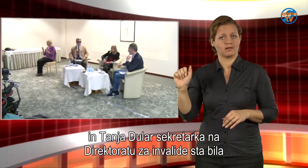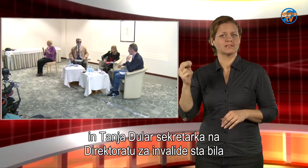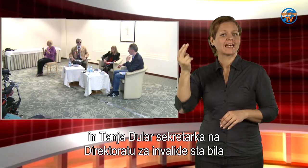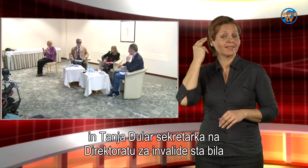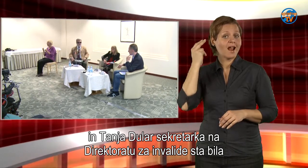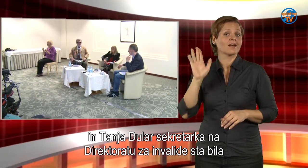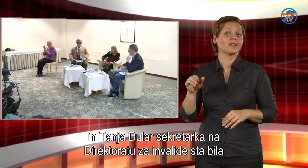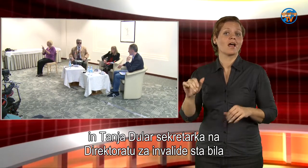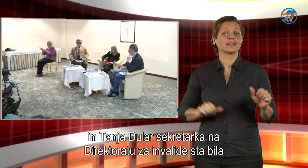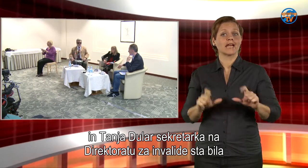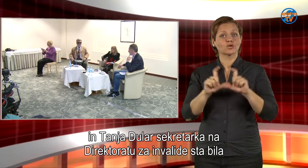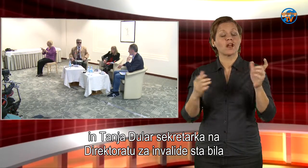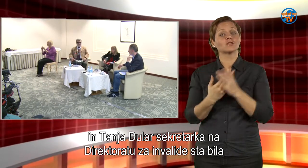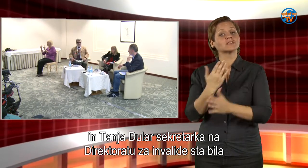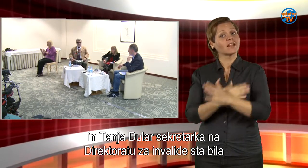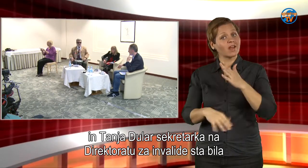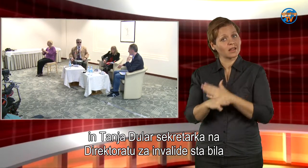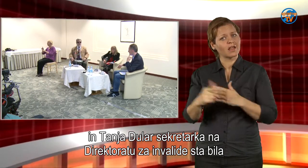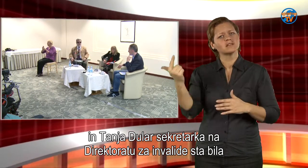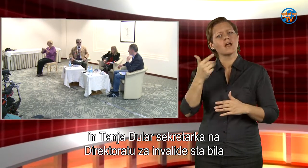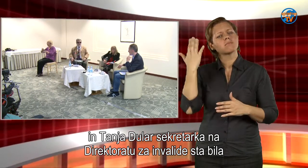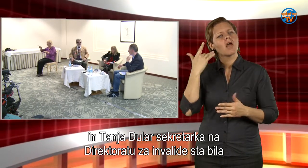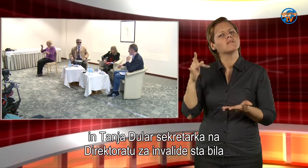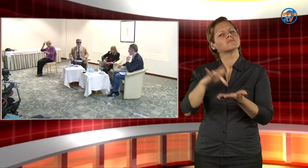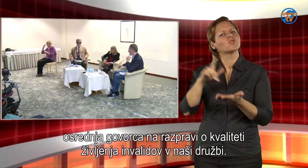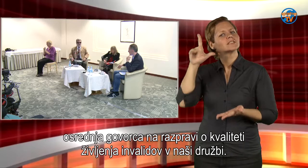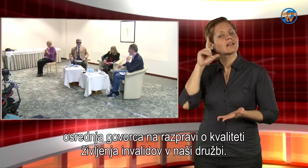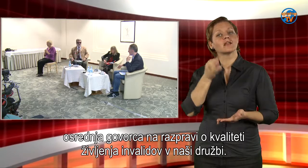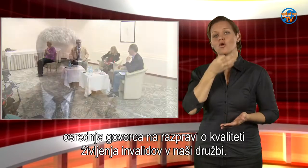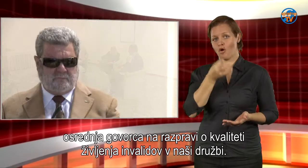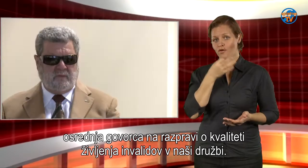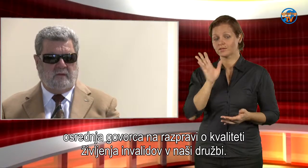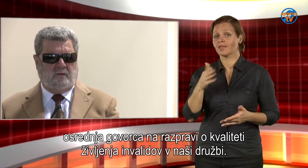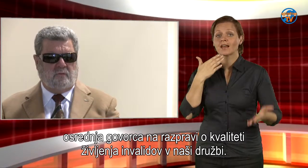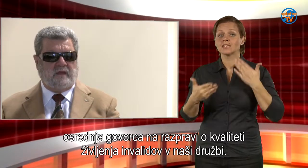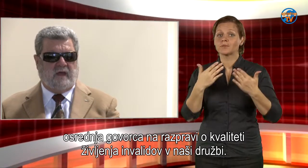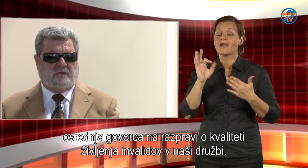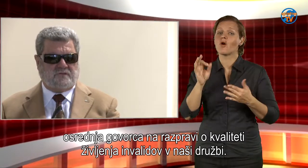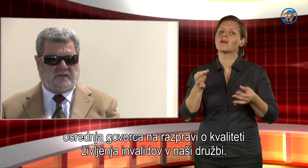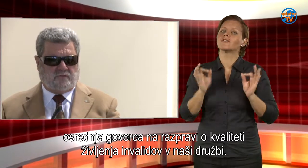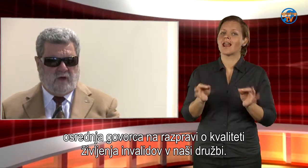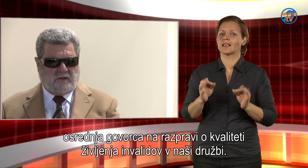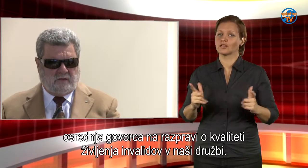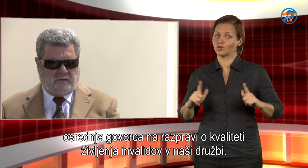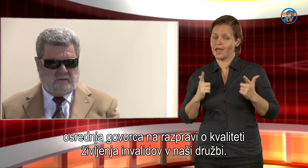za invalide, sta bila osrednja govorca na razpravi o kakovosti življenja invalidov v naši